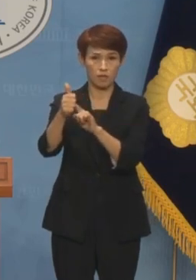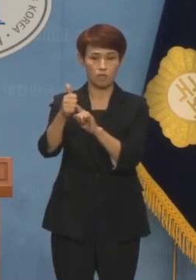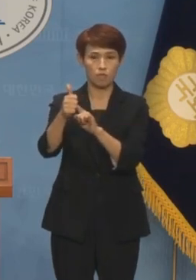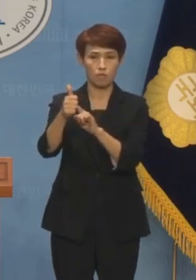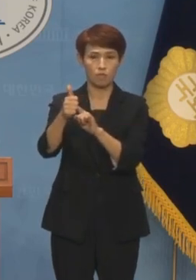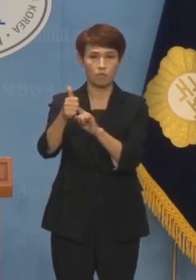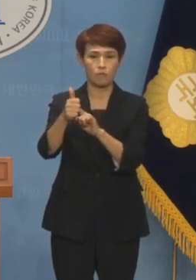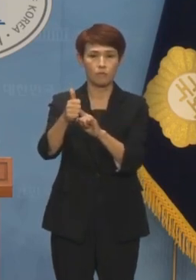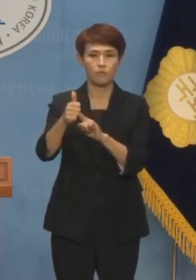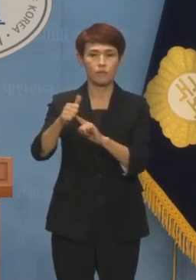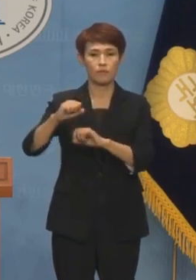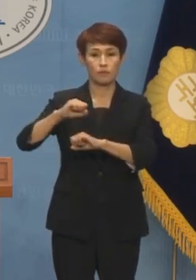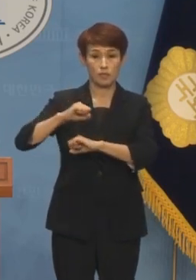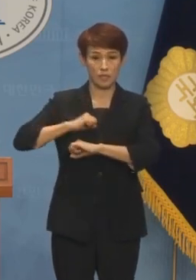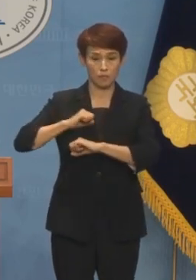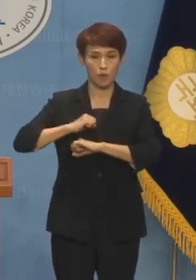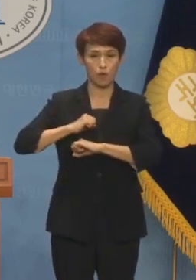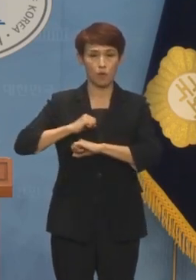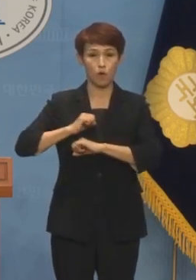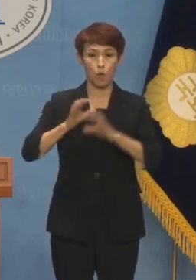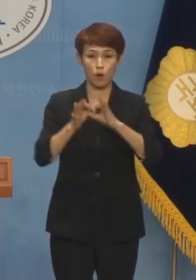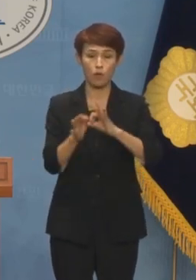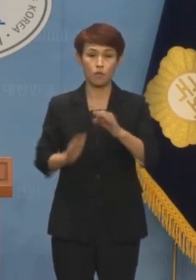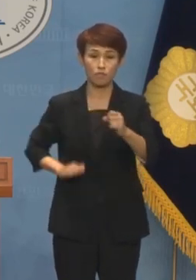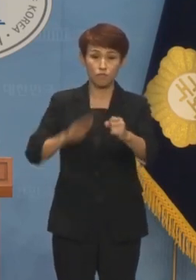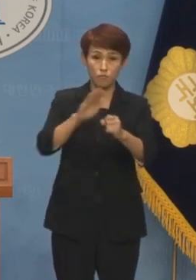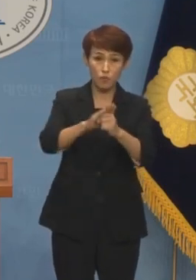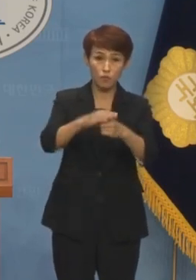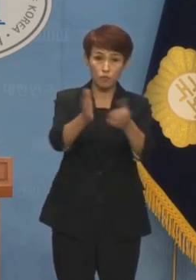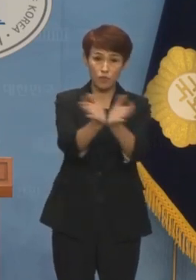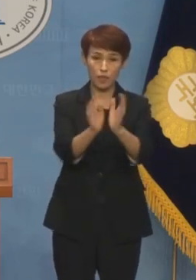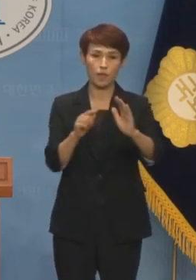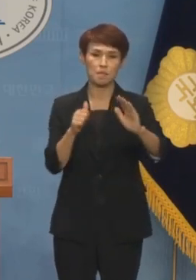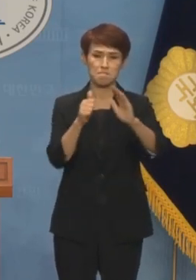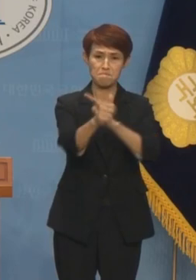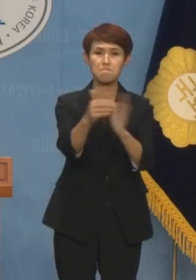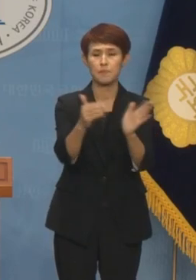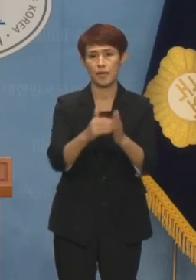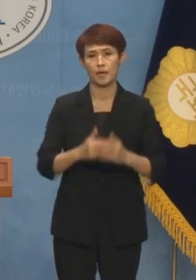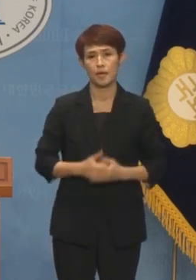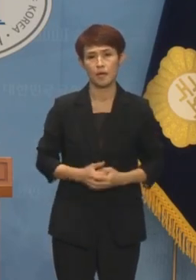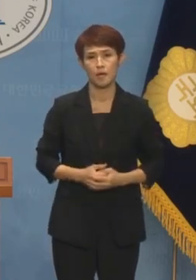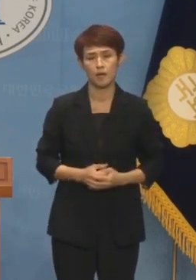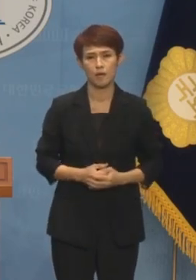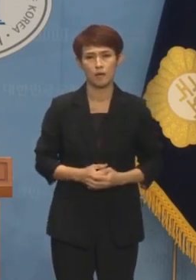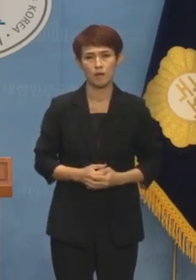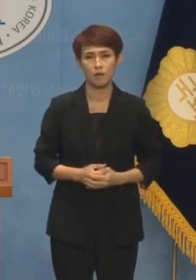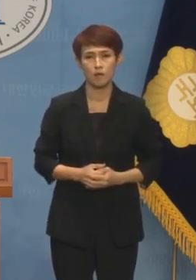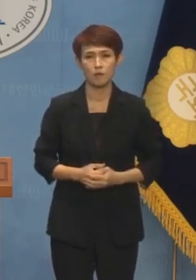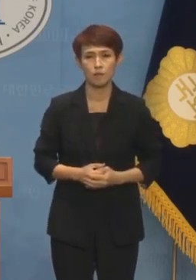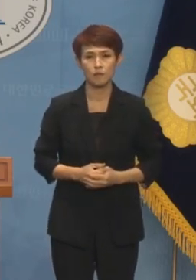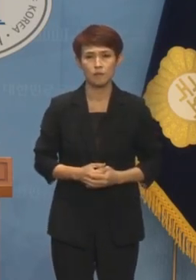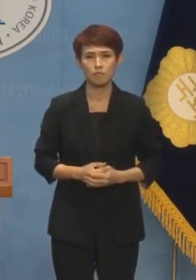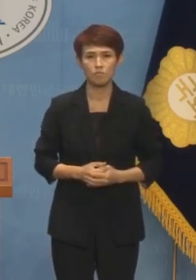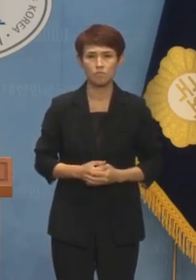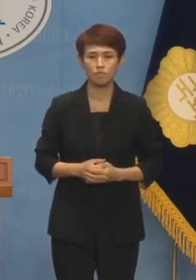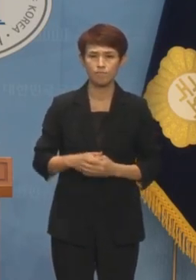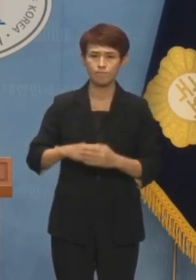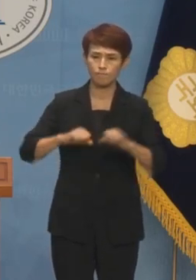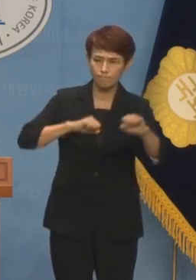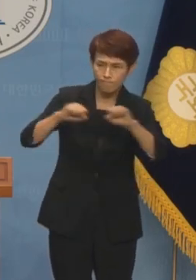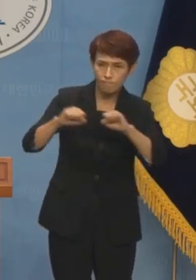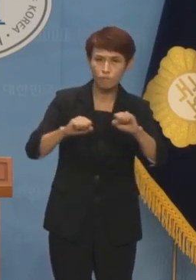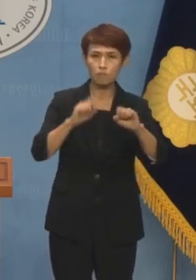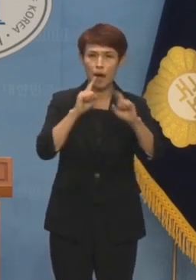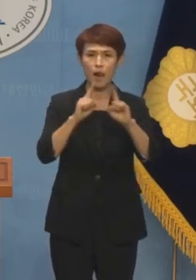최근 해병대 최상병 소속 부대를 방문했던 사실이 확인되었습니다. 그간 행보 하나하나,